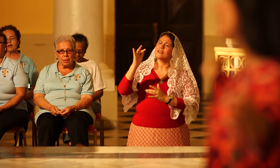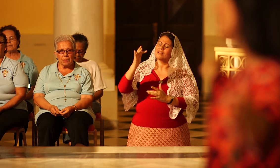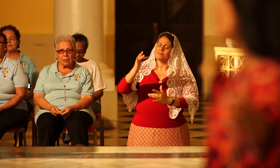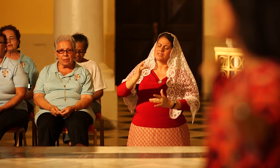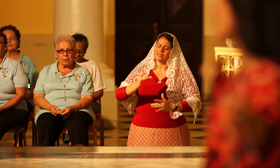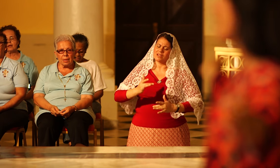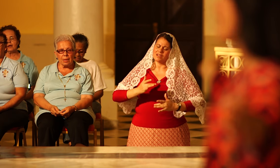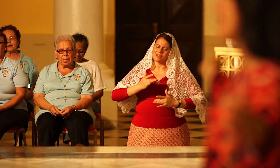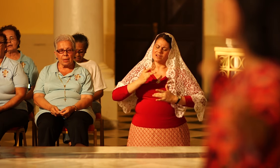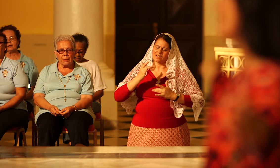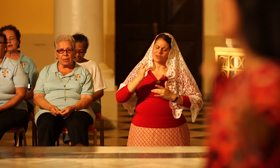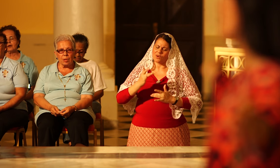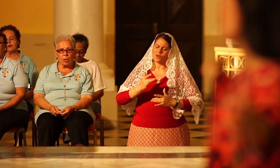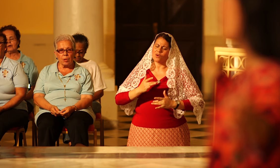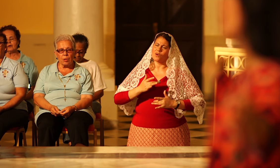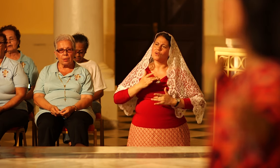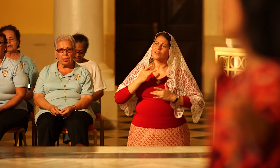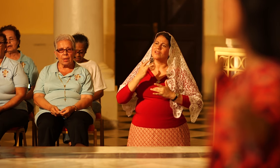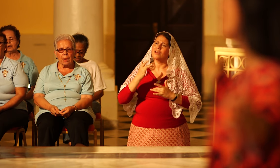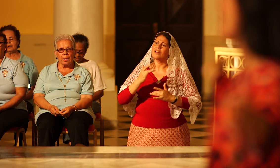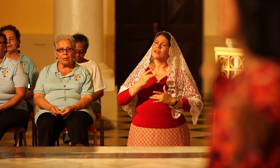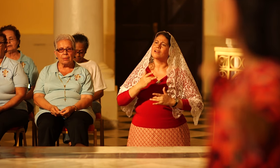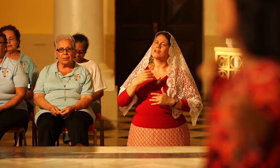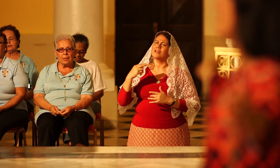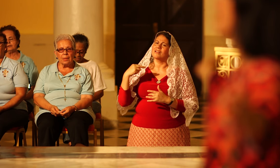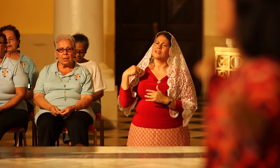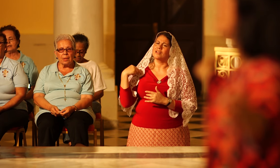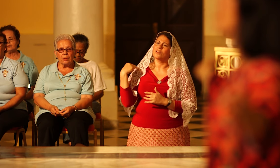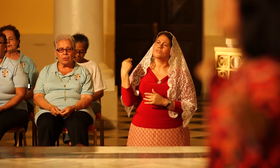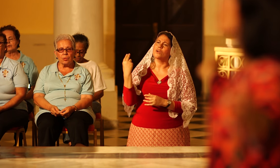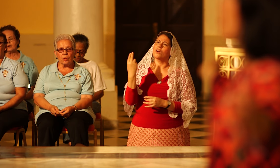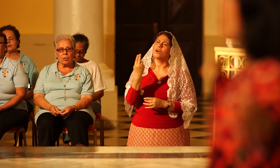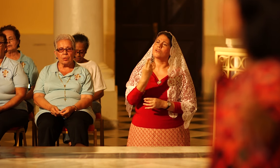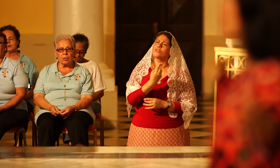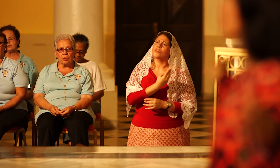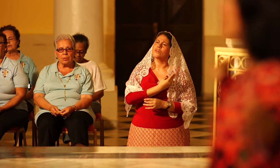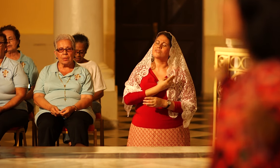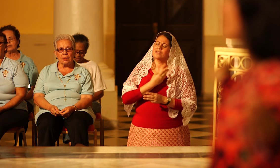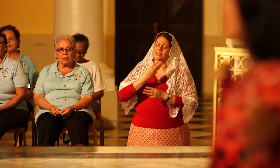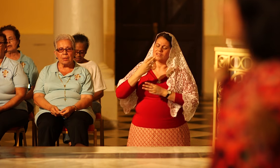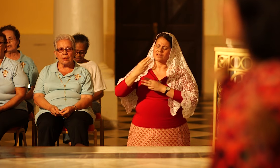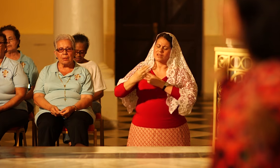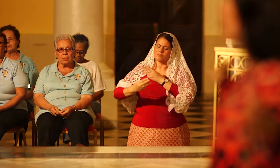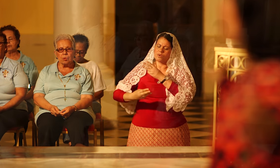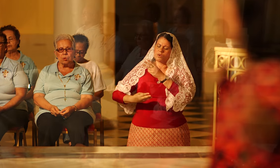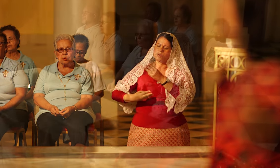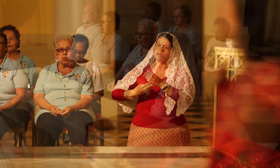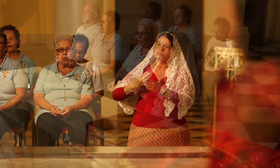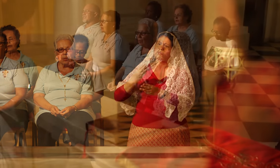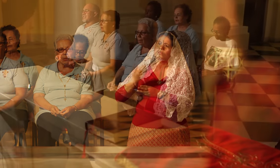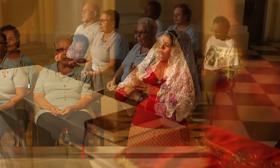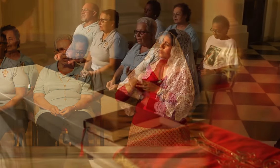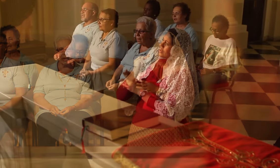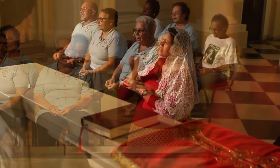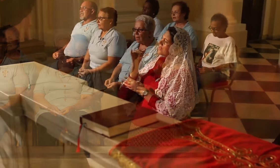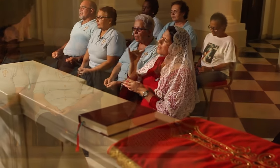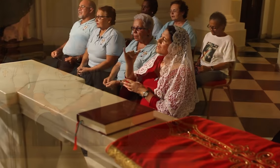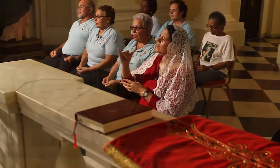ten misericordia de nosotros y del mundo